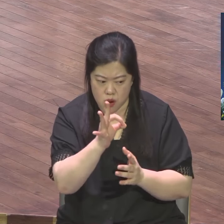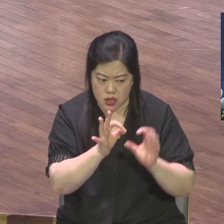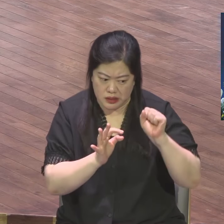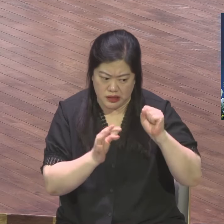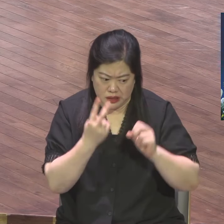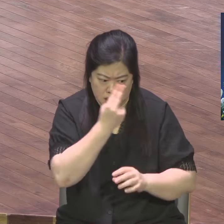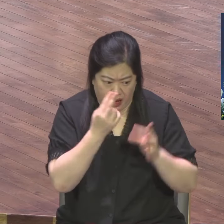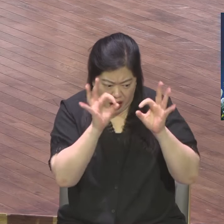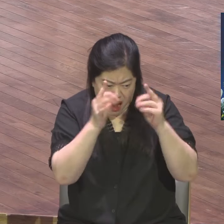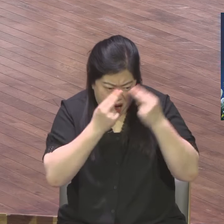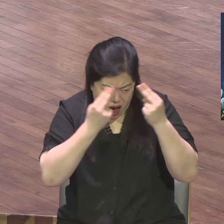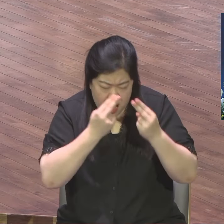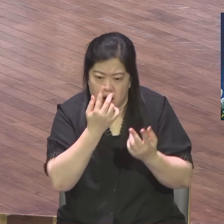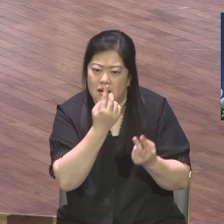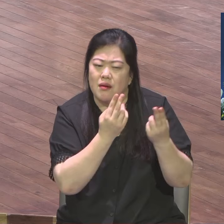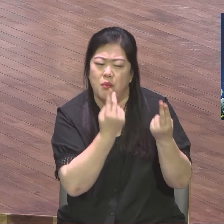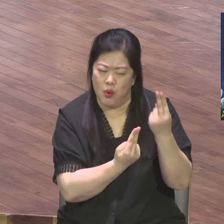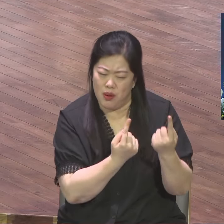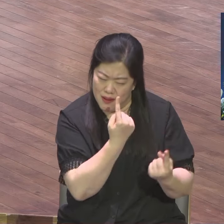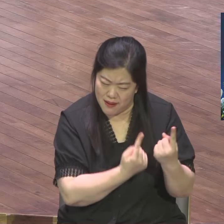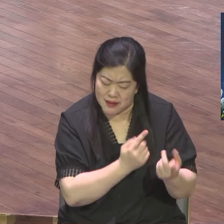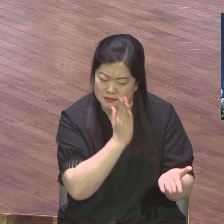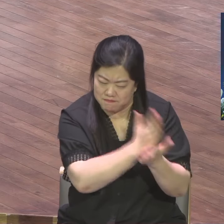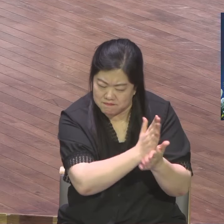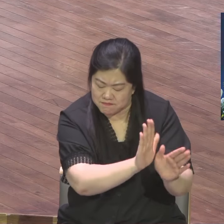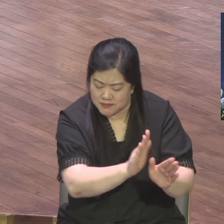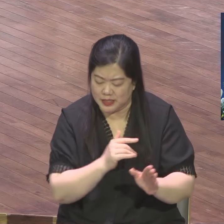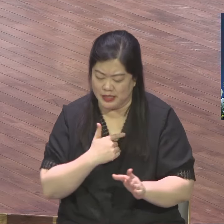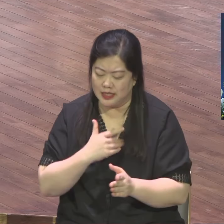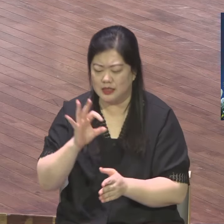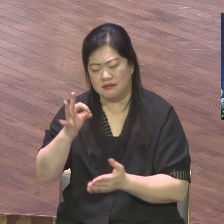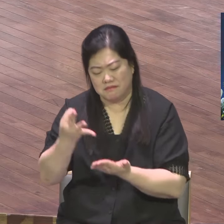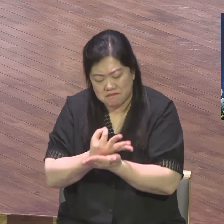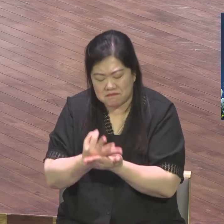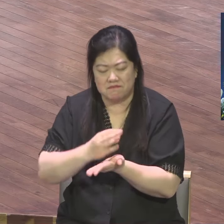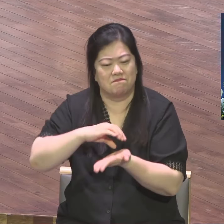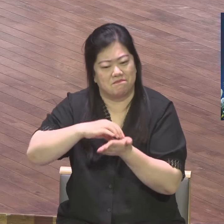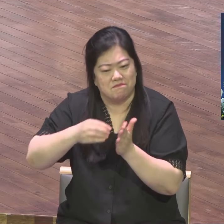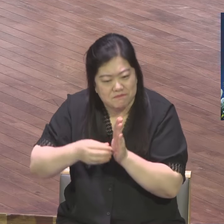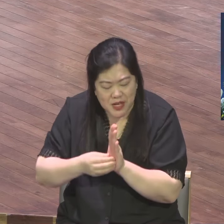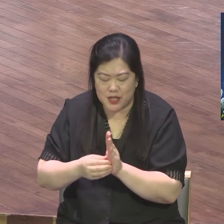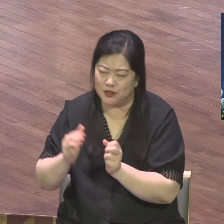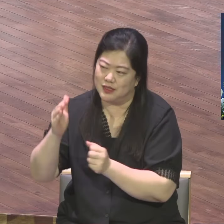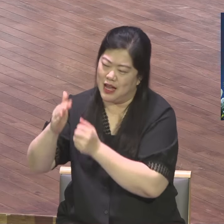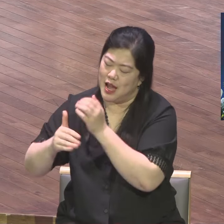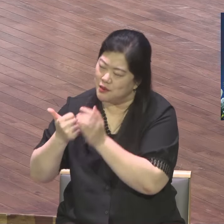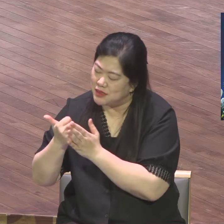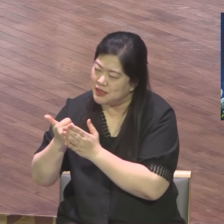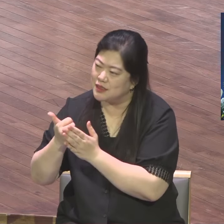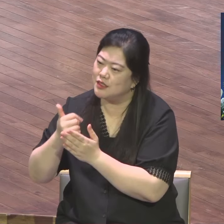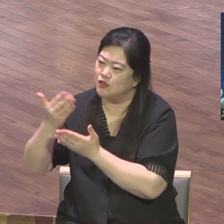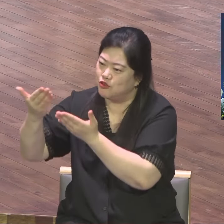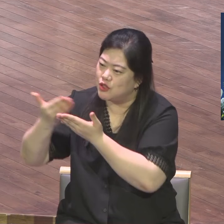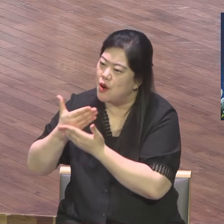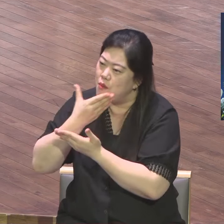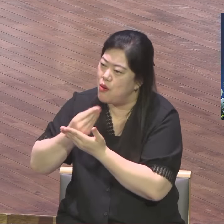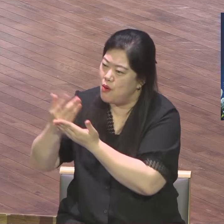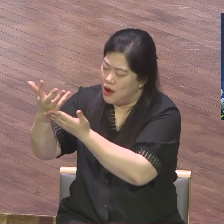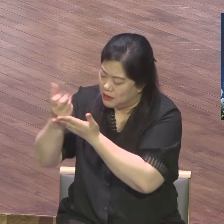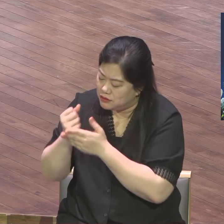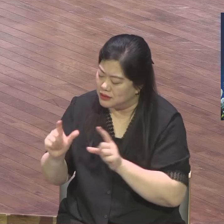꼭 그래야 되겠어요. 주신 대로 마음추를 위해 쓰고 복음을 위해서 누리면서 복음 주는 거 얼마나